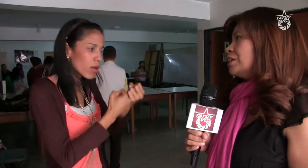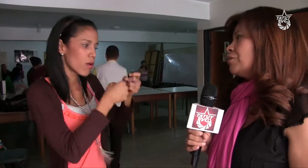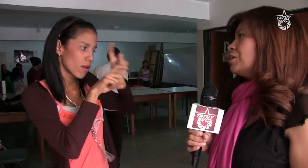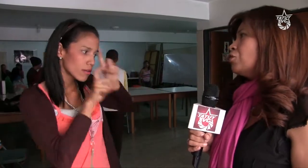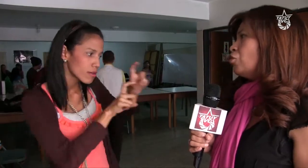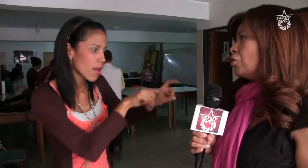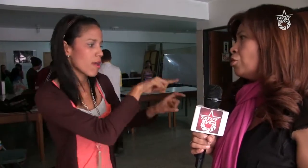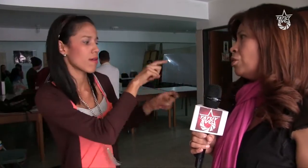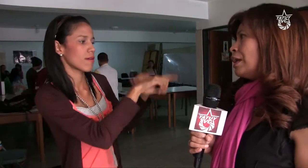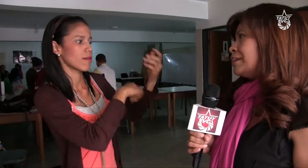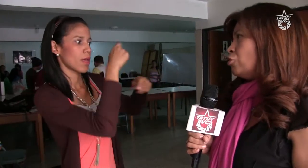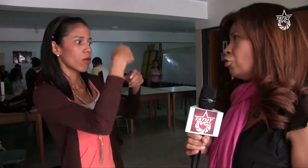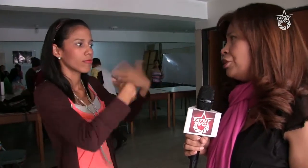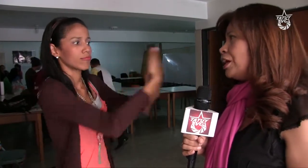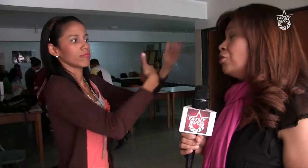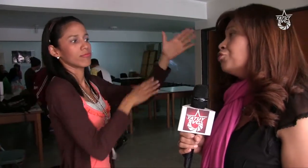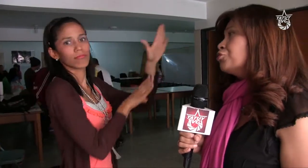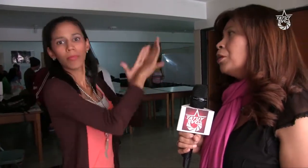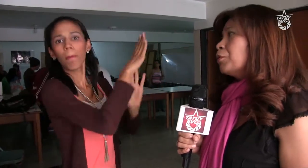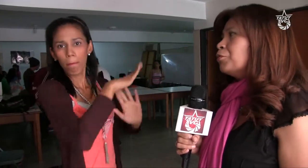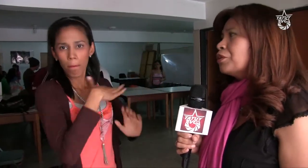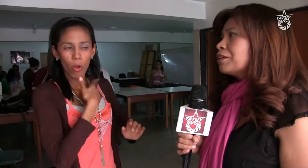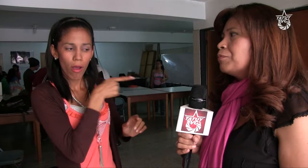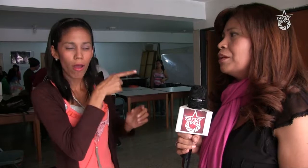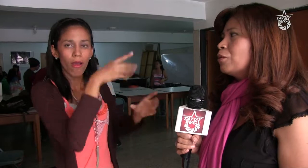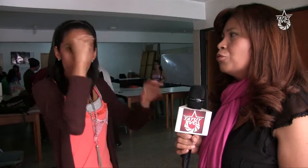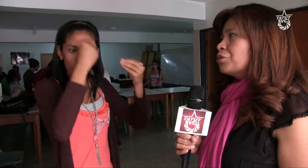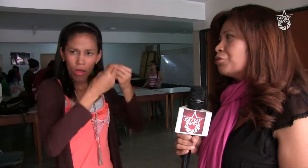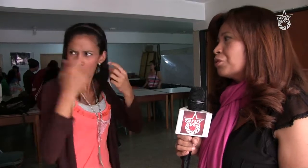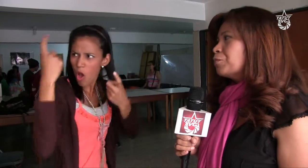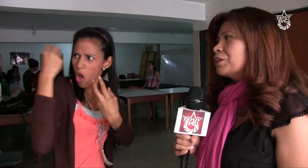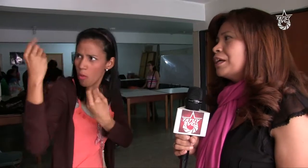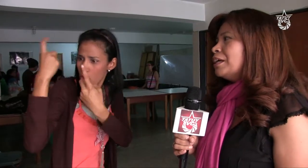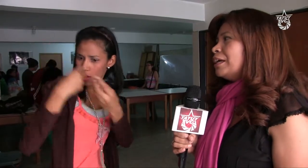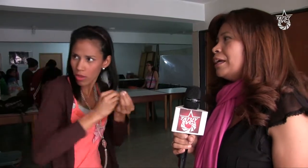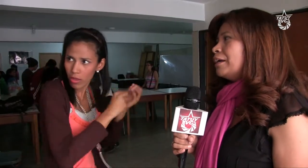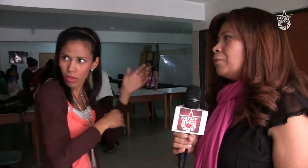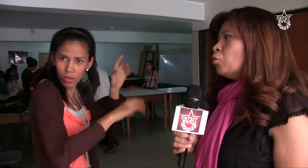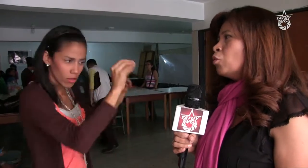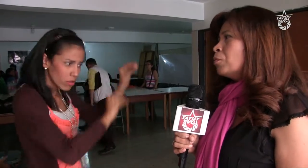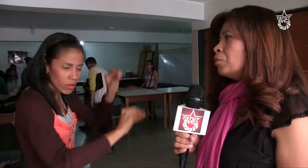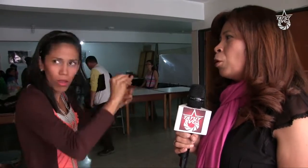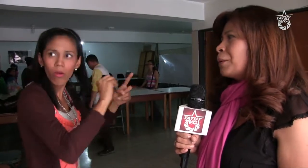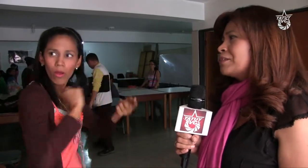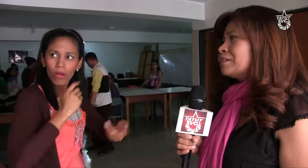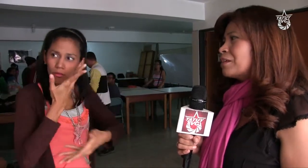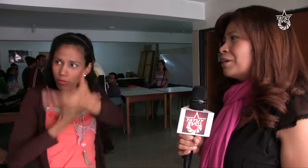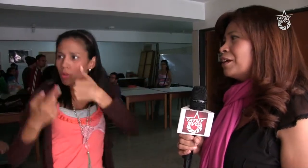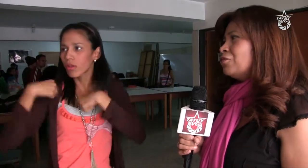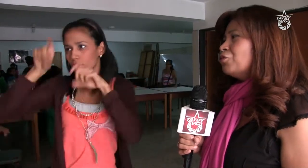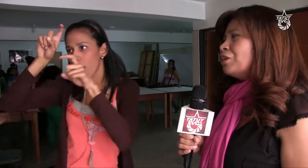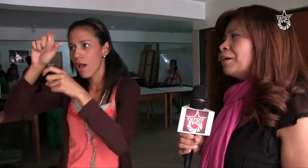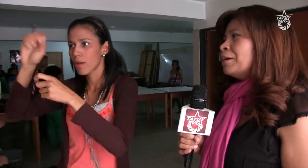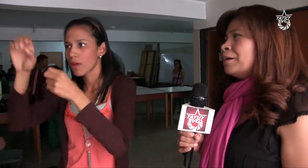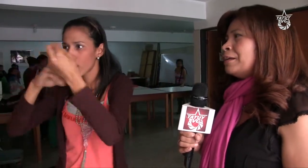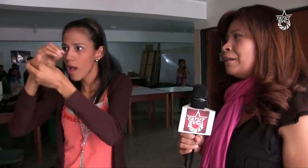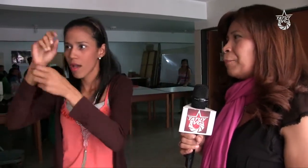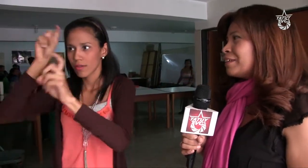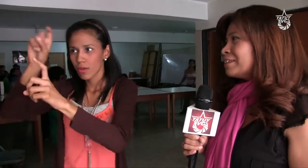tiene que ver con la tecnología y nosotros le podemos dar también la cultura sorda porque es un compartir de saberes. Ellos nos dan la parte